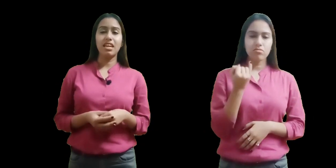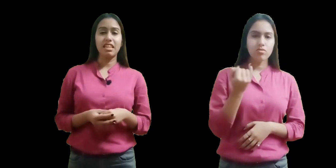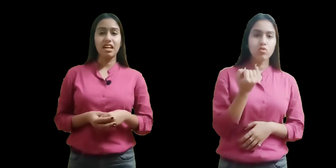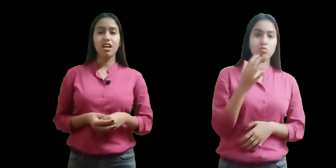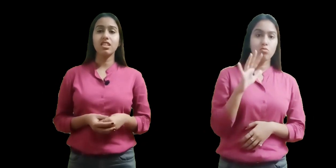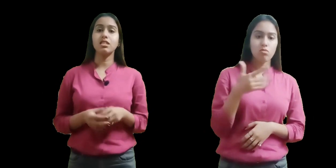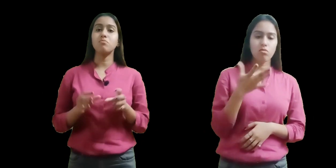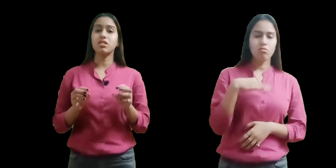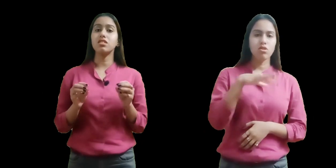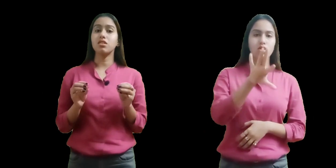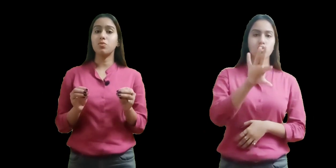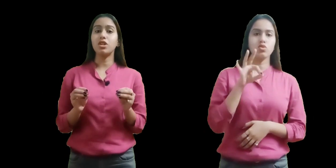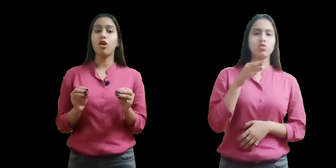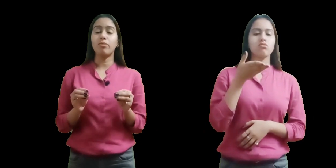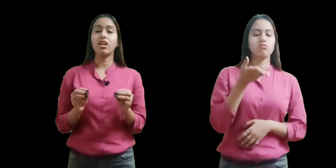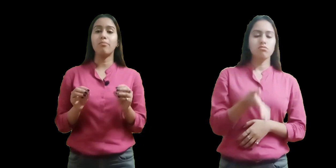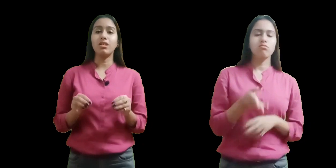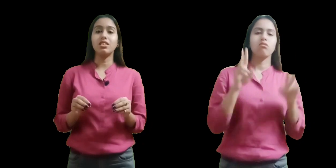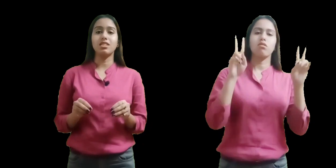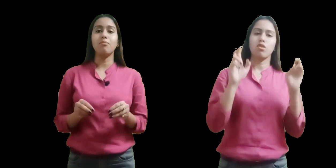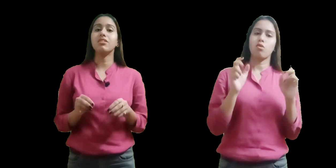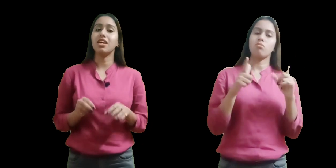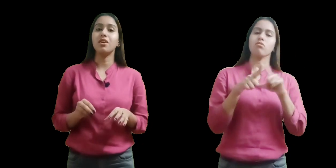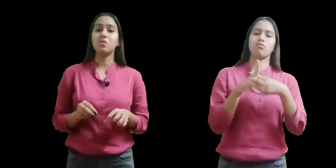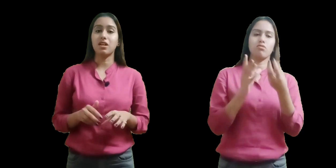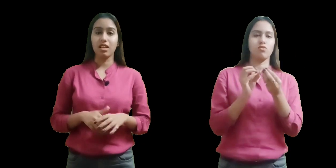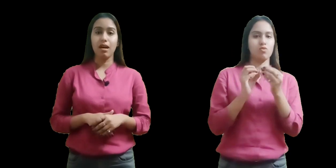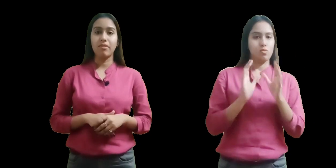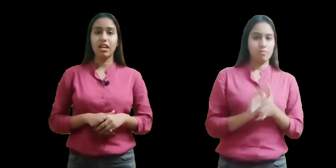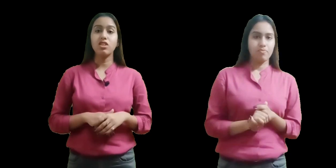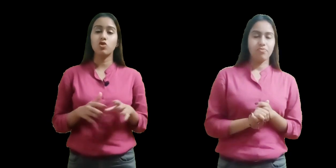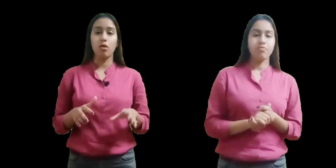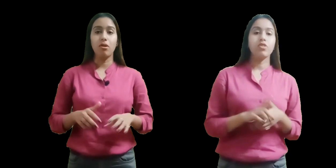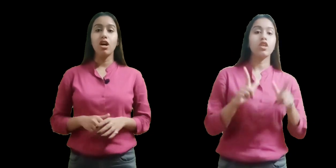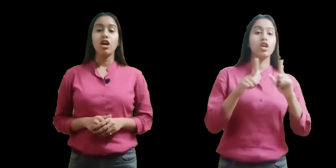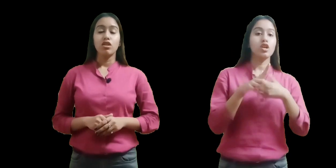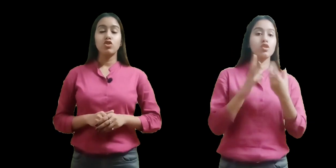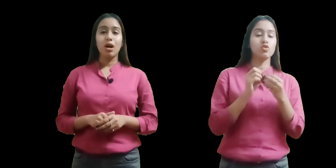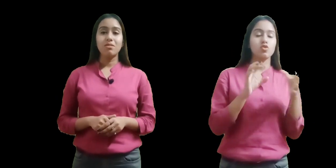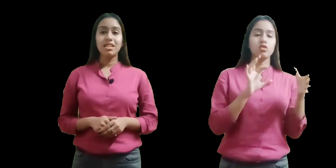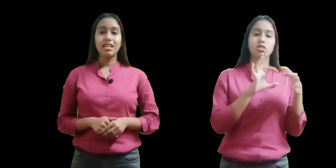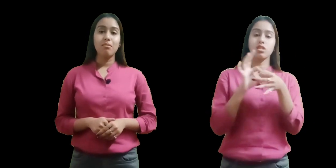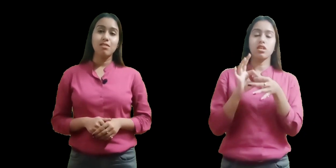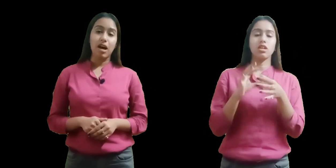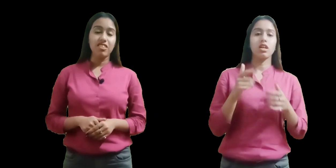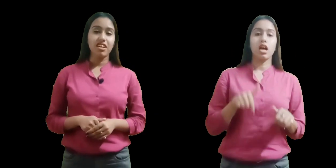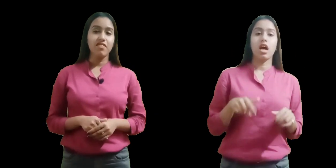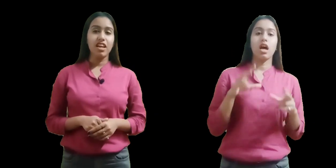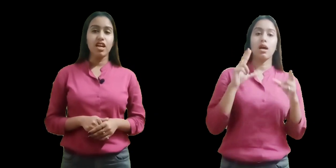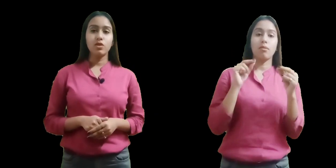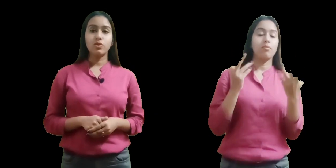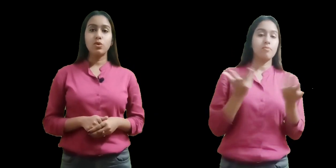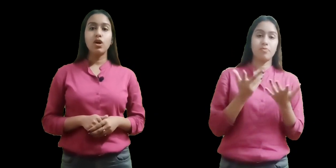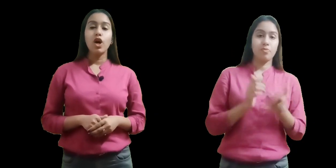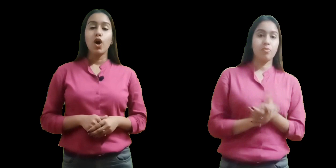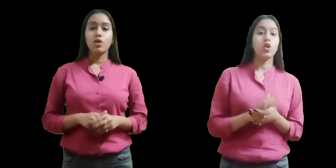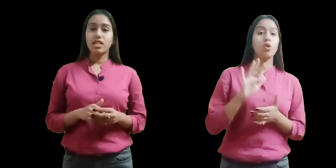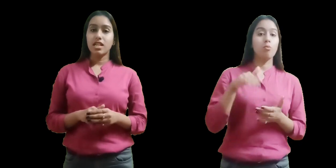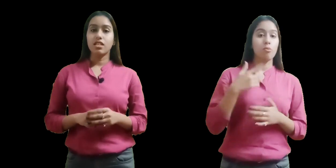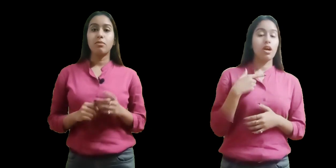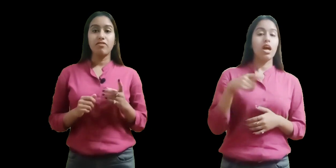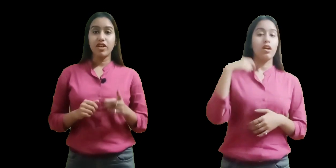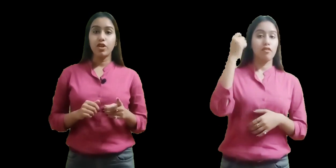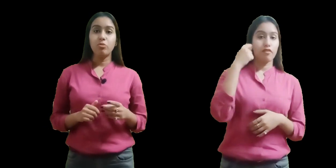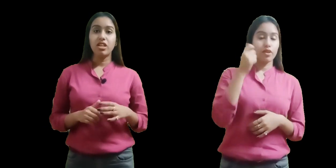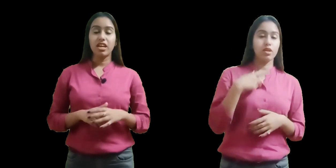बाद मैंने ये देखा कि सबसे जरूरी टॉपिक अभी इस टाइम यही हो सकता है आपके लिए, जॉब। तो जॉब से रिलेटेड हम आज बात करने वाले हैं दोस्तों। उसके